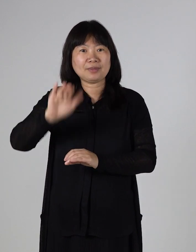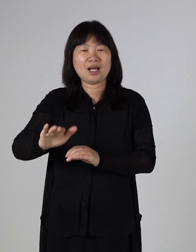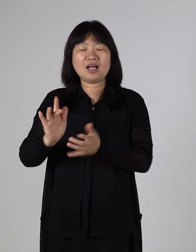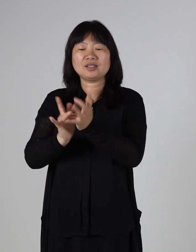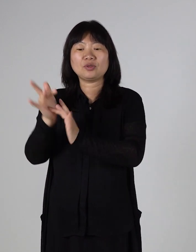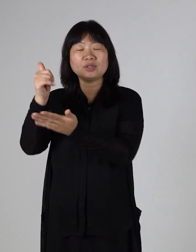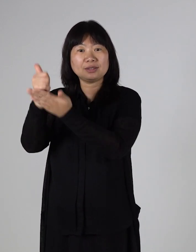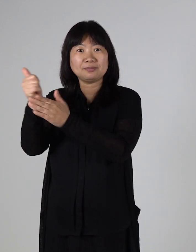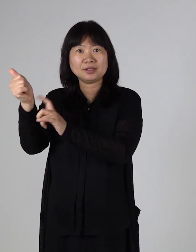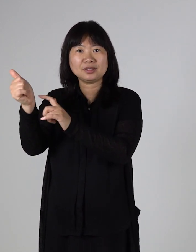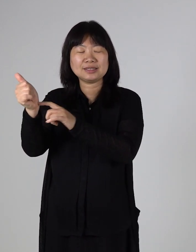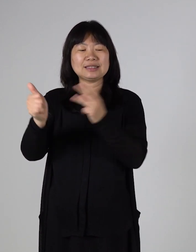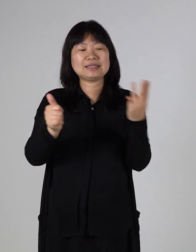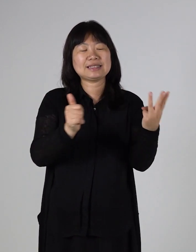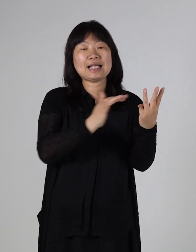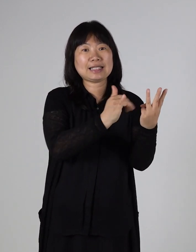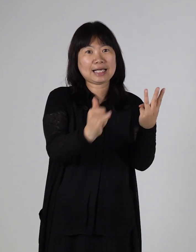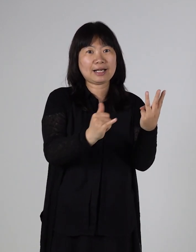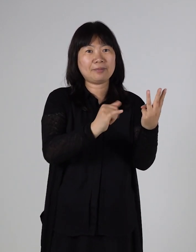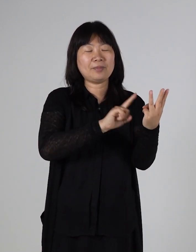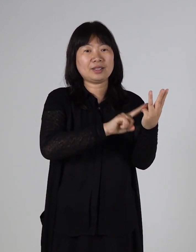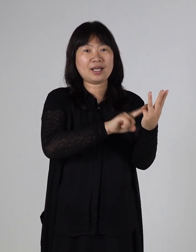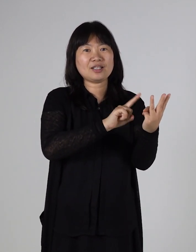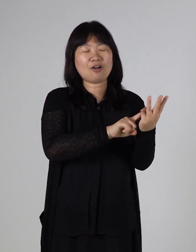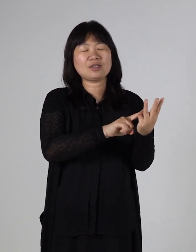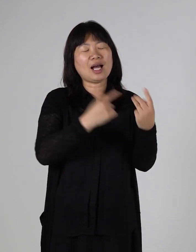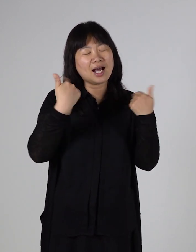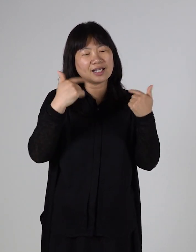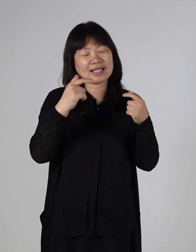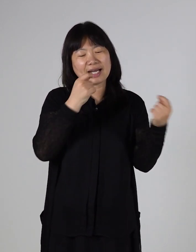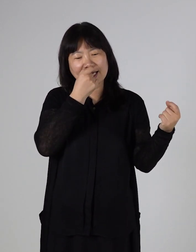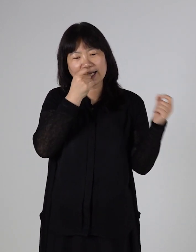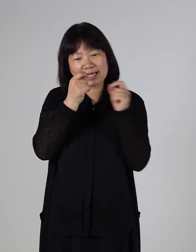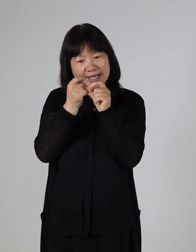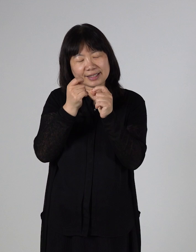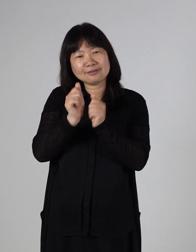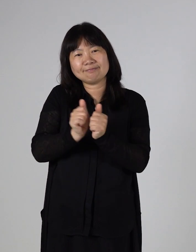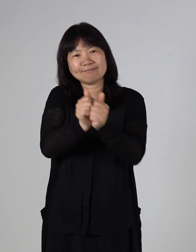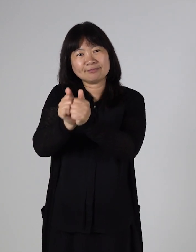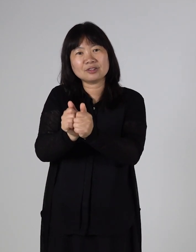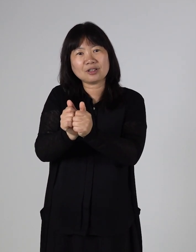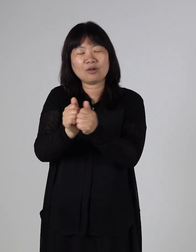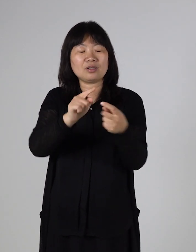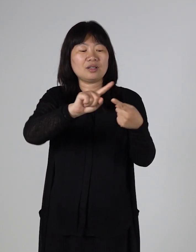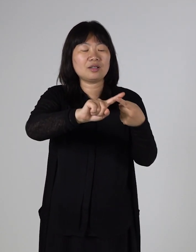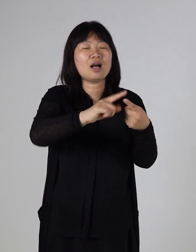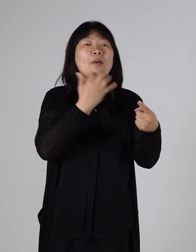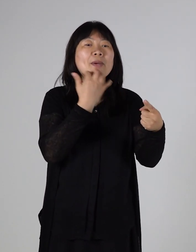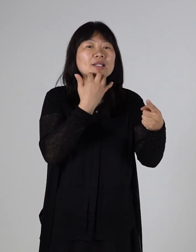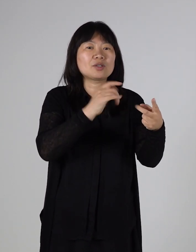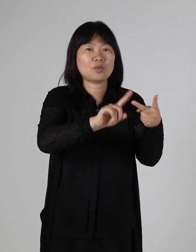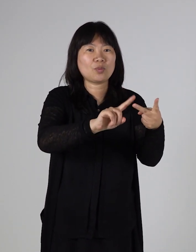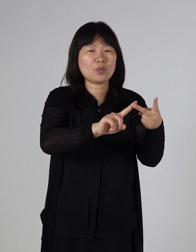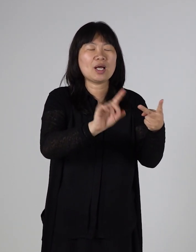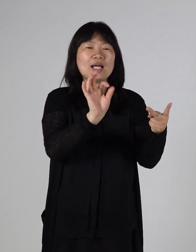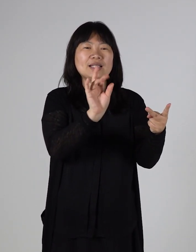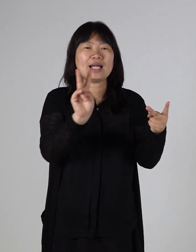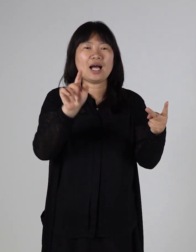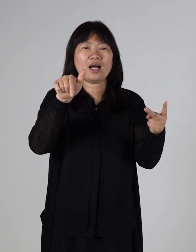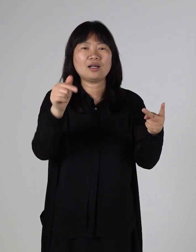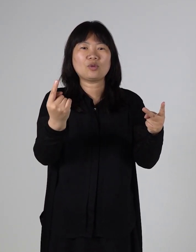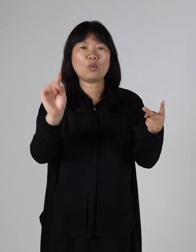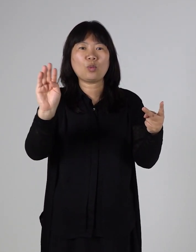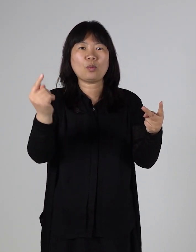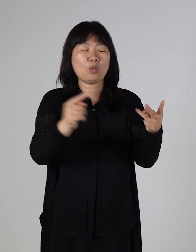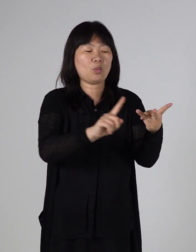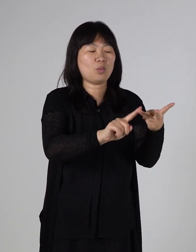세 사람들이 유독 가까이 있었단 말이에요. 베드로, 그리고 야고보와 요한이에요. 이